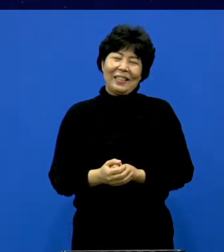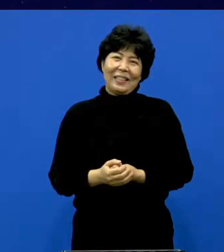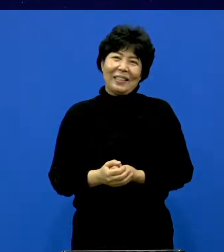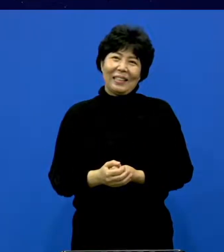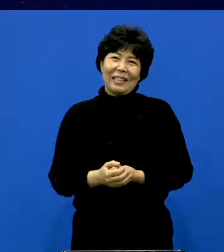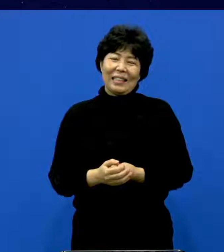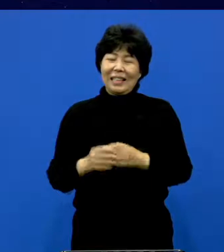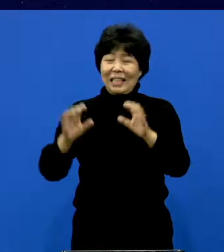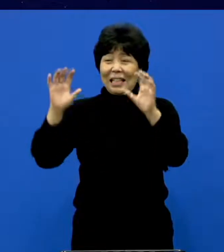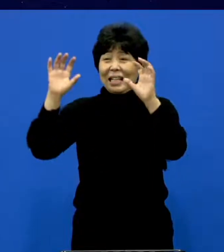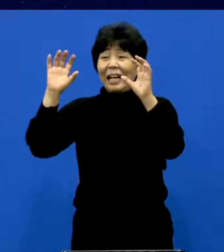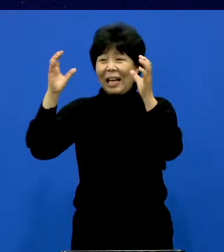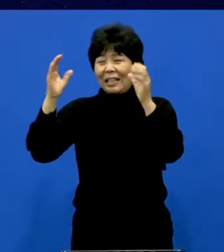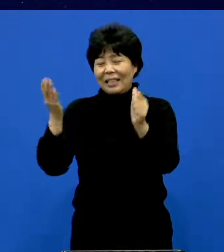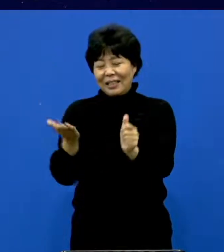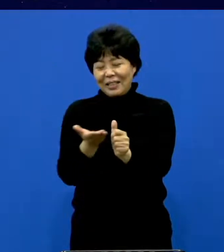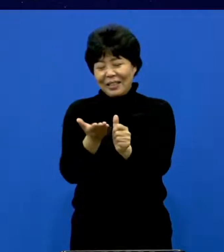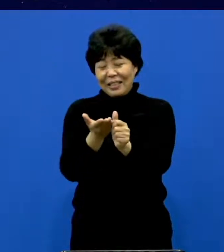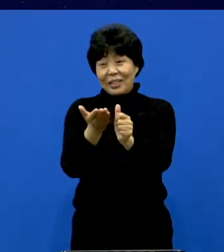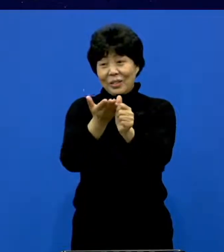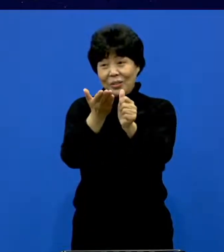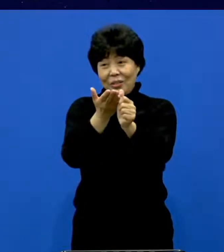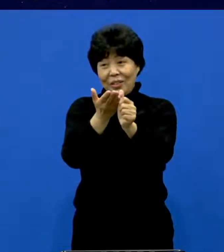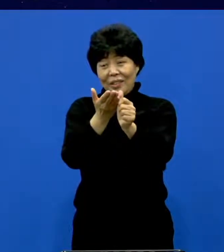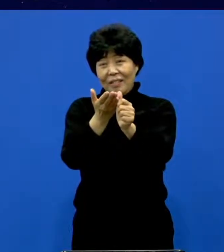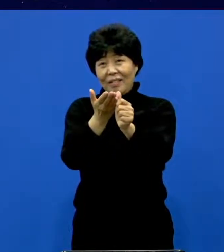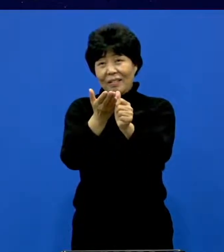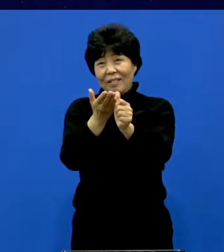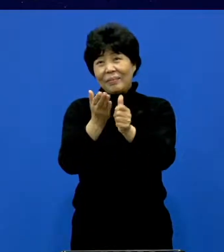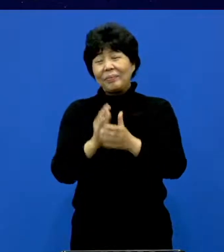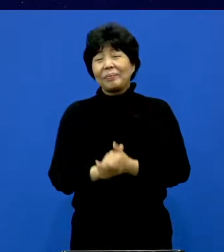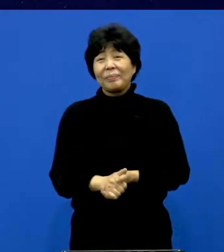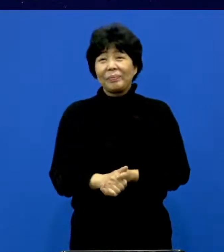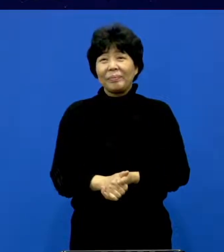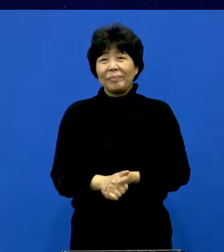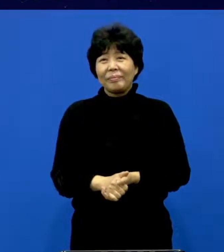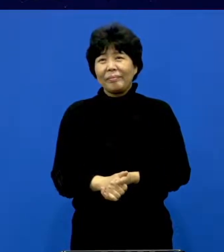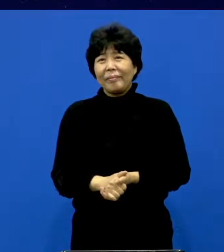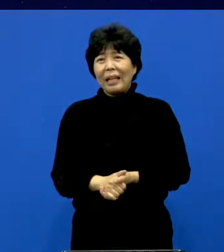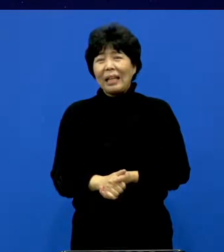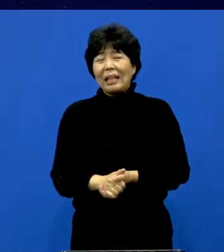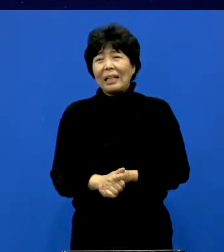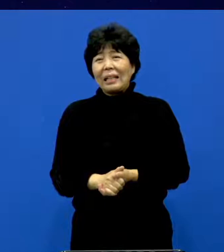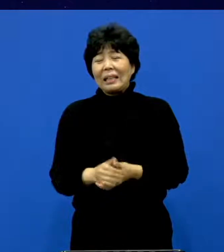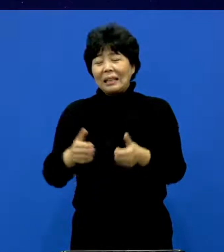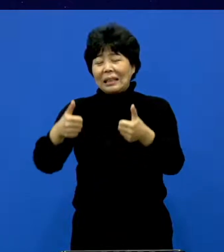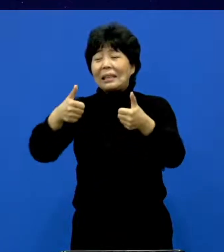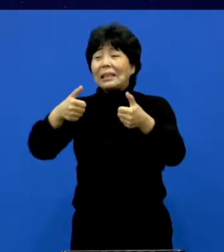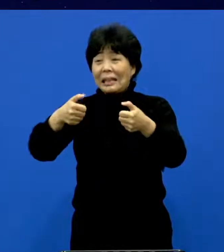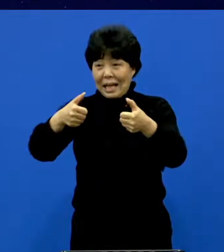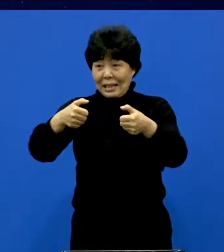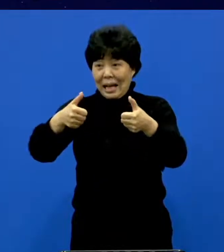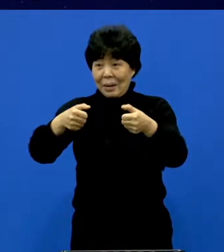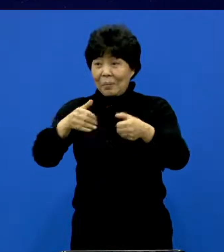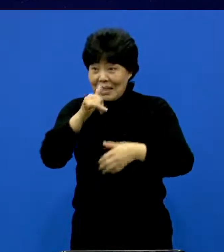그래서 아이들 그 양육하는 걸 가지고 이렇게 상담하는 코너가 있잖아요. 요즘 유명한 거.